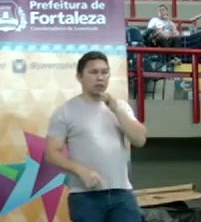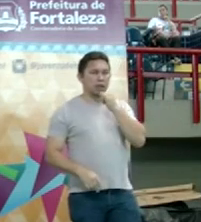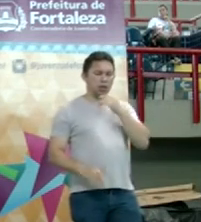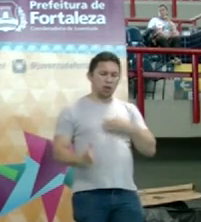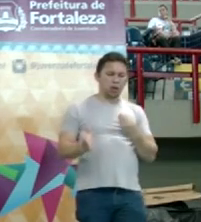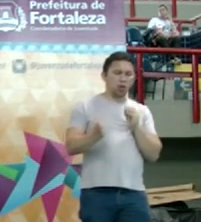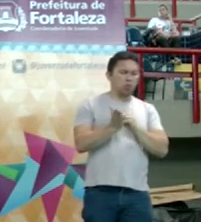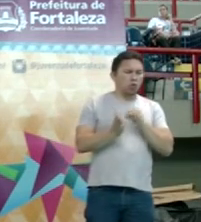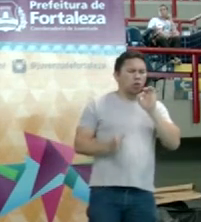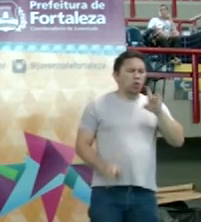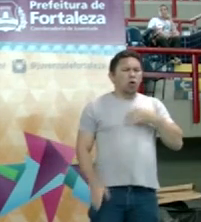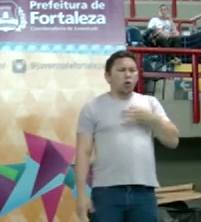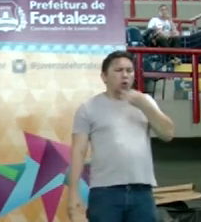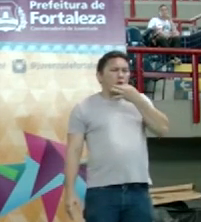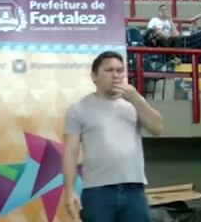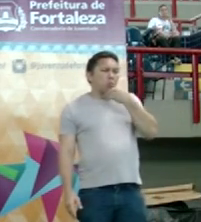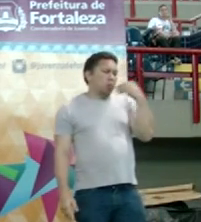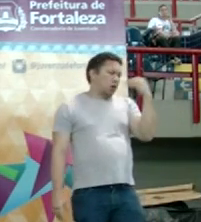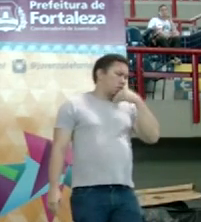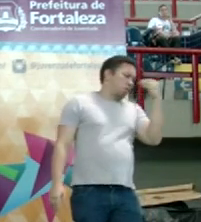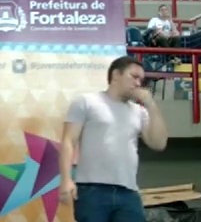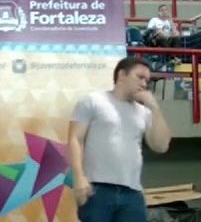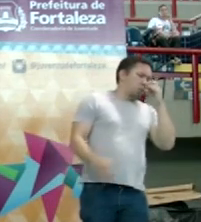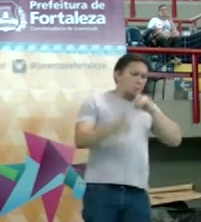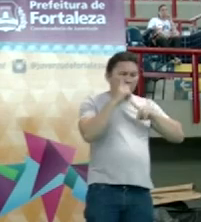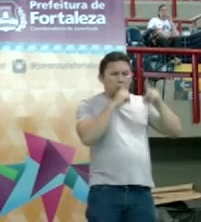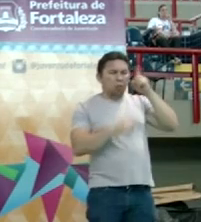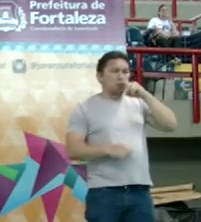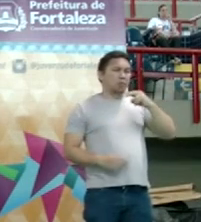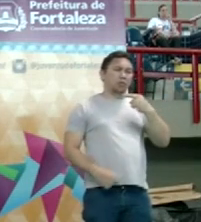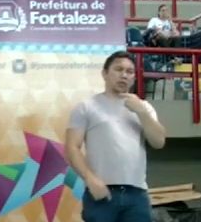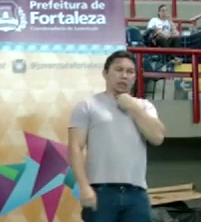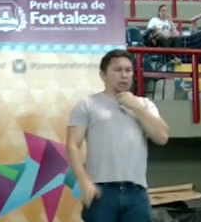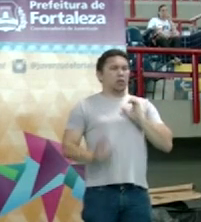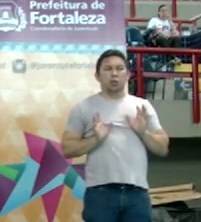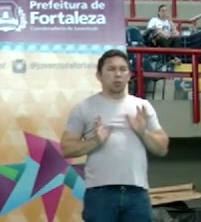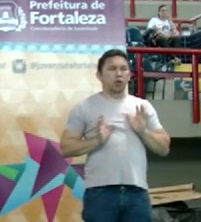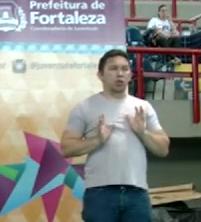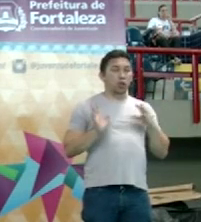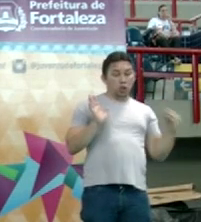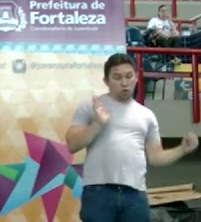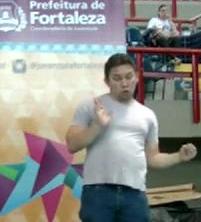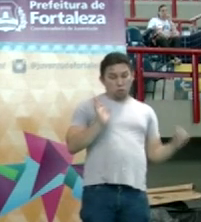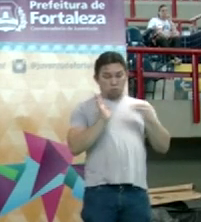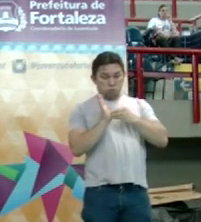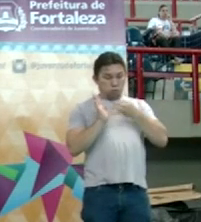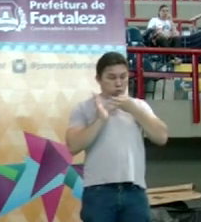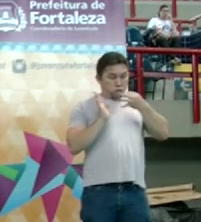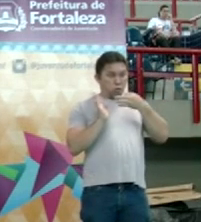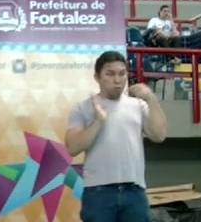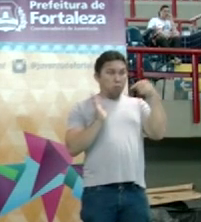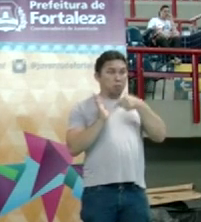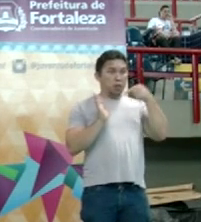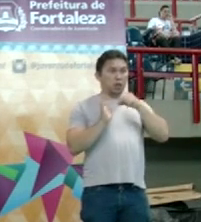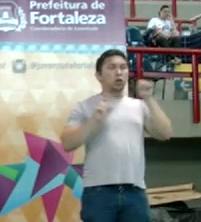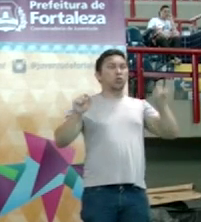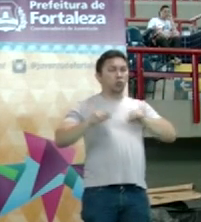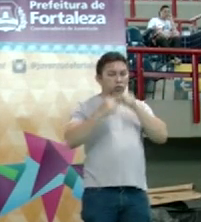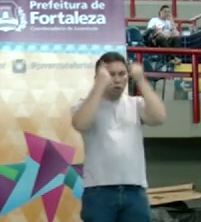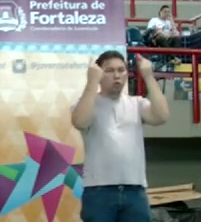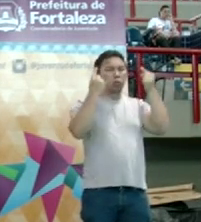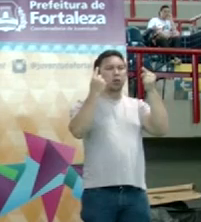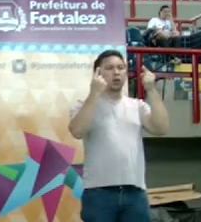como sugestão num texto dissertativo argumentativo uma saída, sugestão de uma saída de algo que não pode